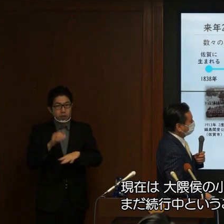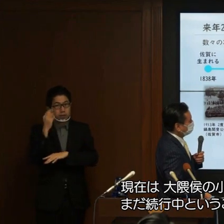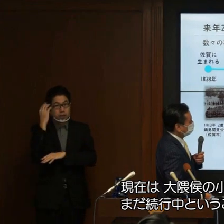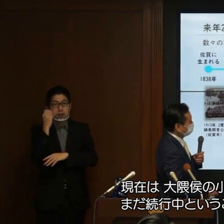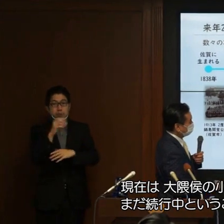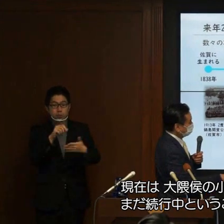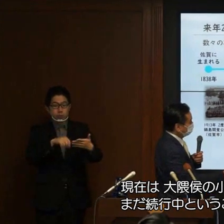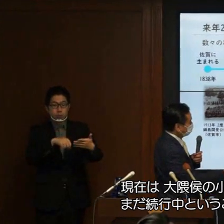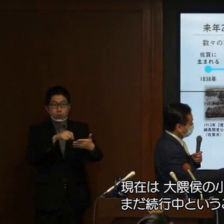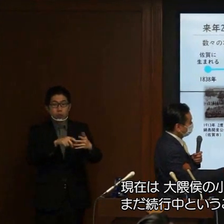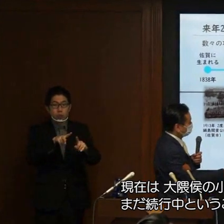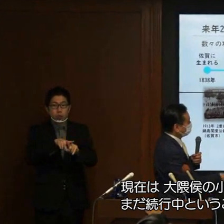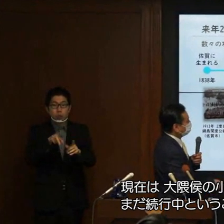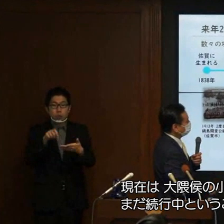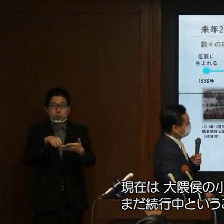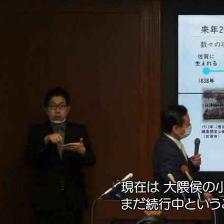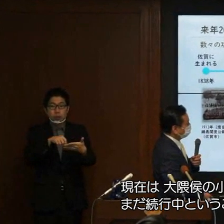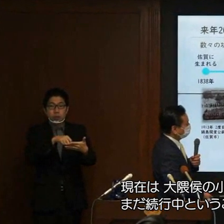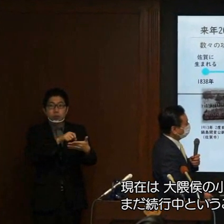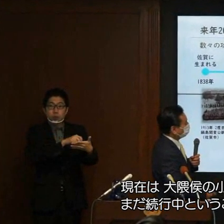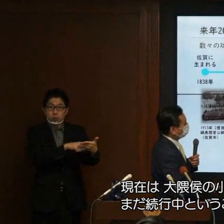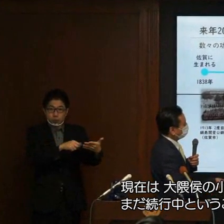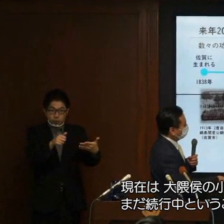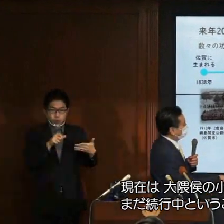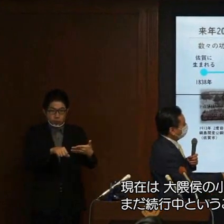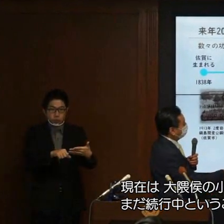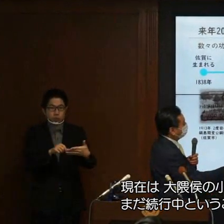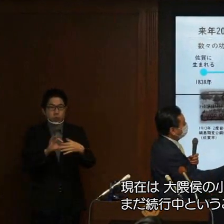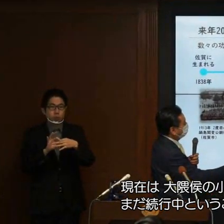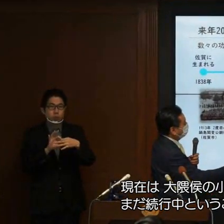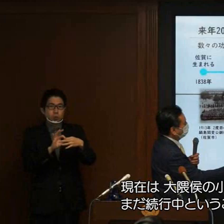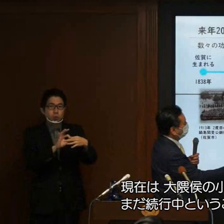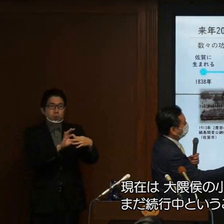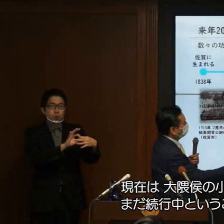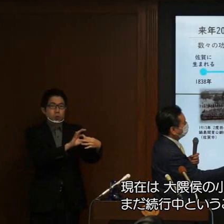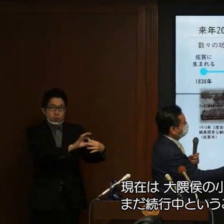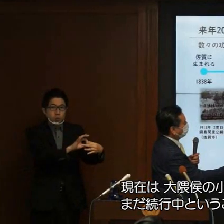がまだ続行中ということで、